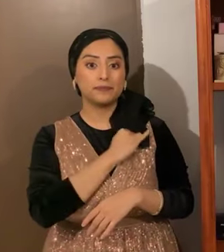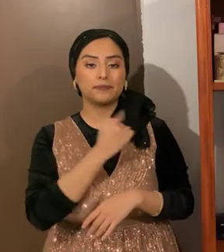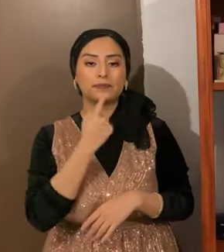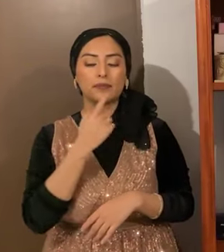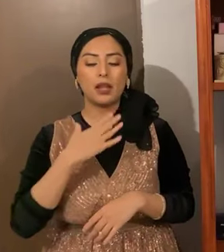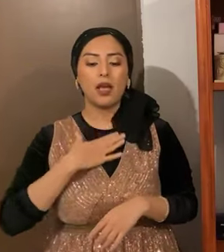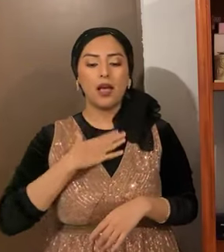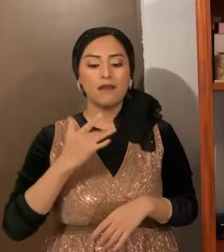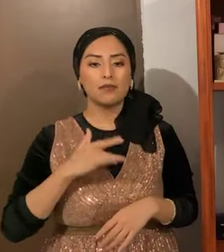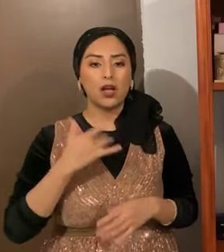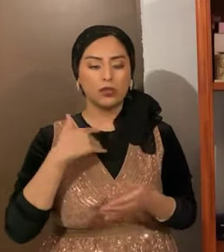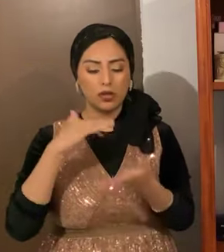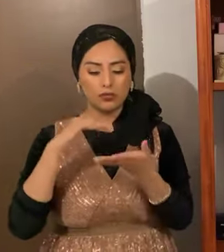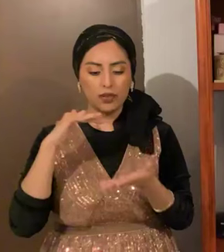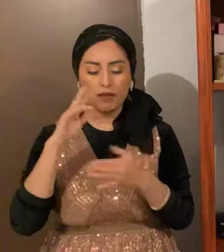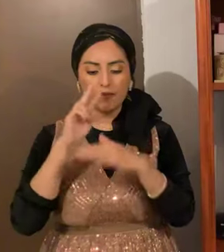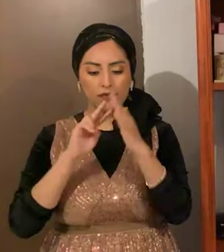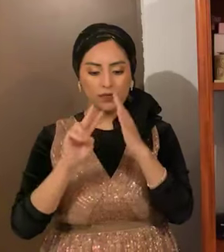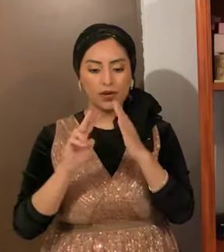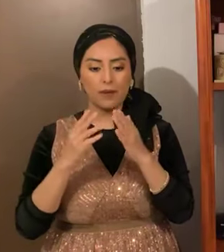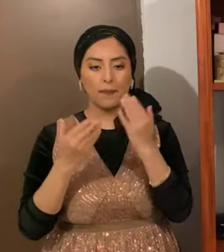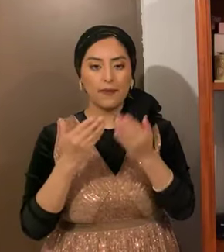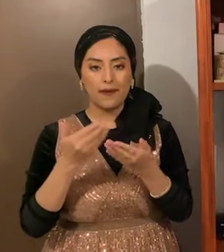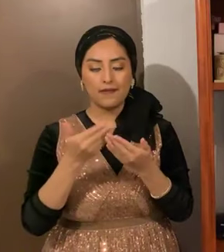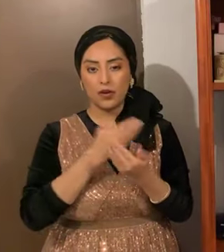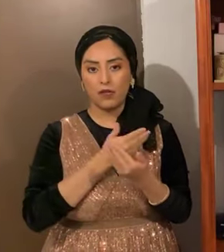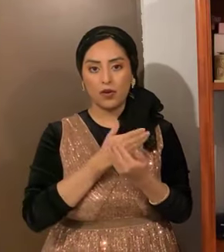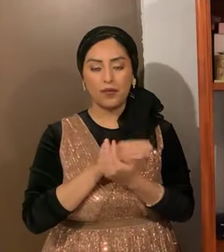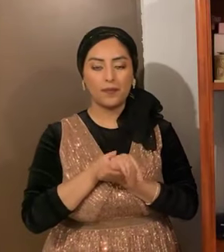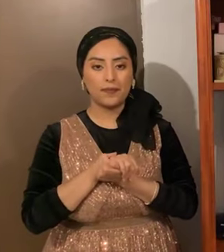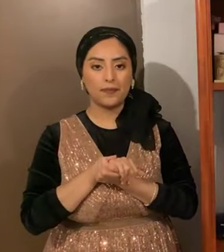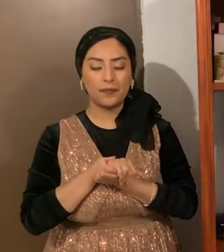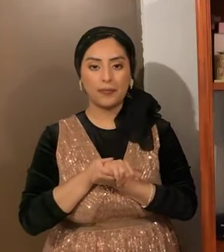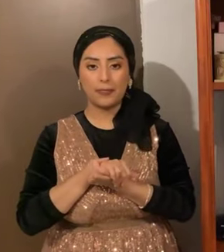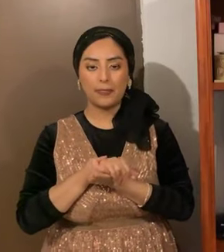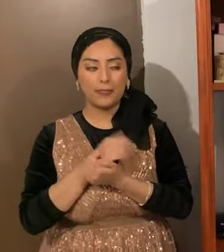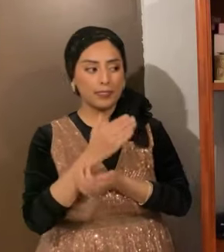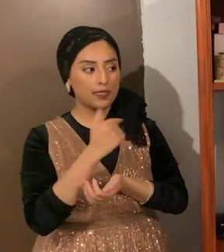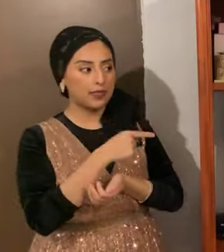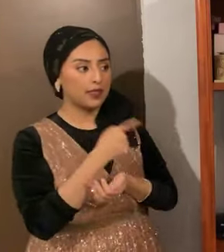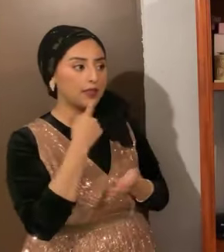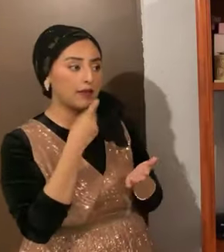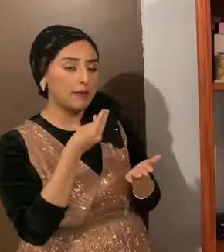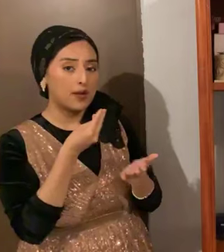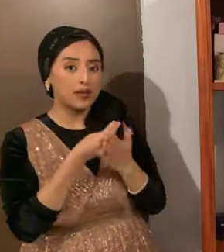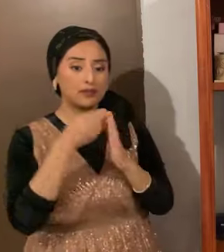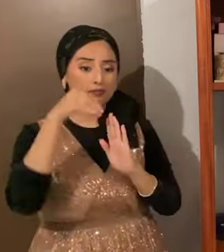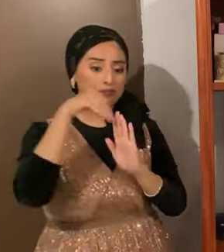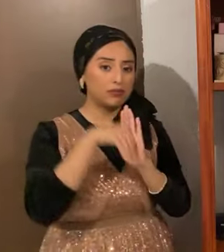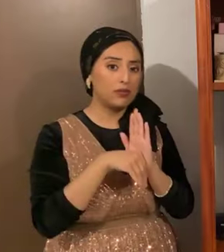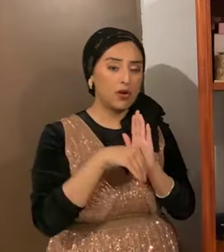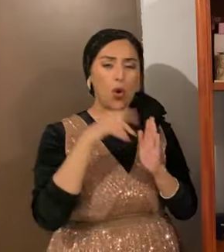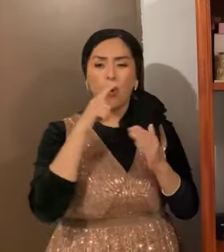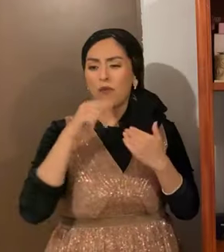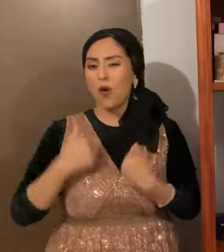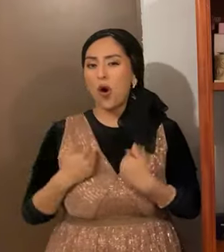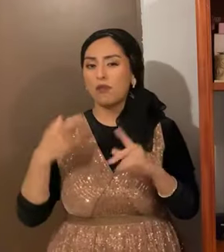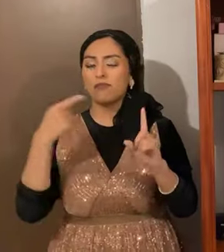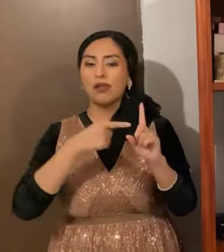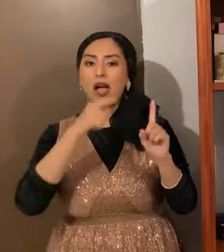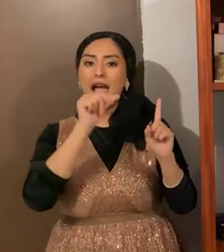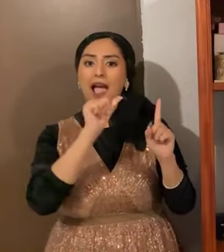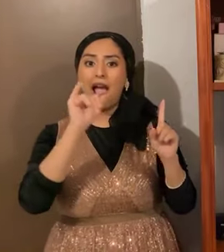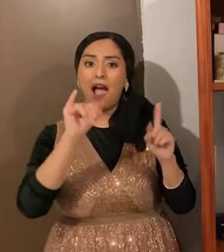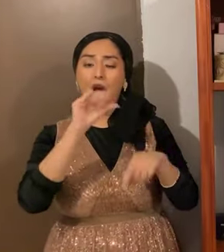hemos estudiado de profecías que va a ser antes. Una crisis económica provocada por la inteligencia artificial en